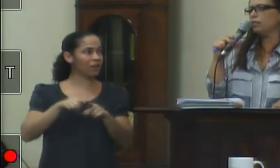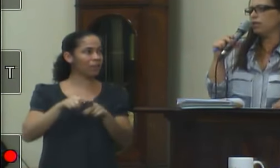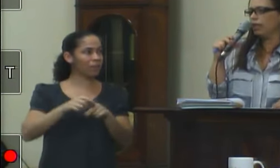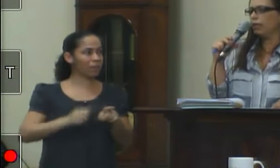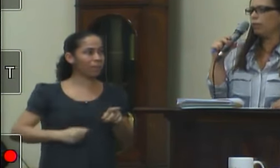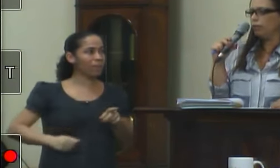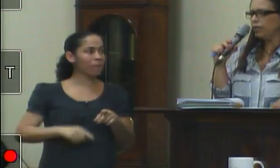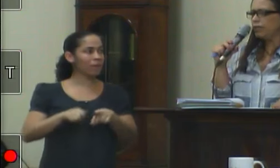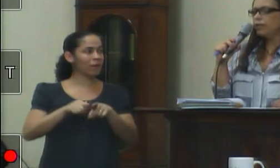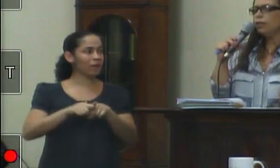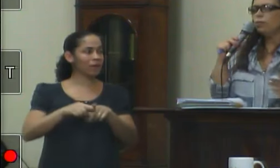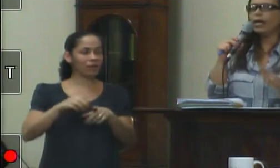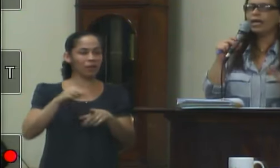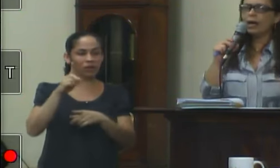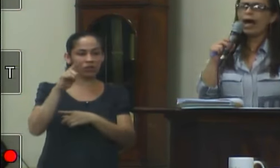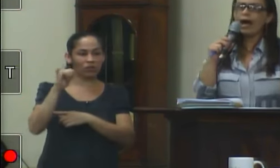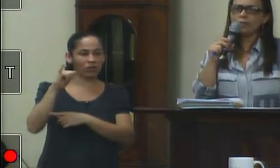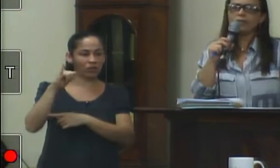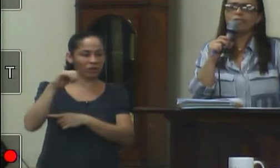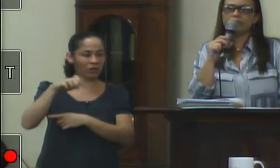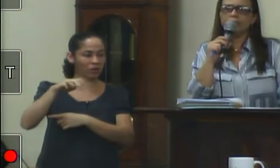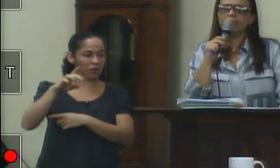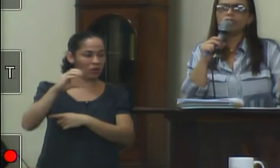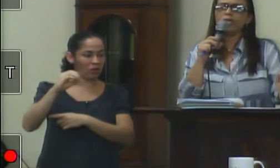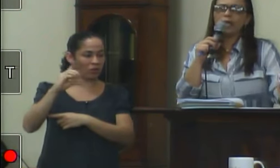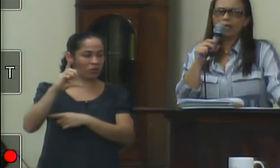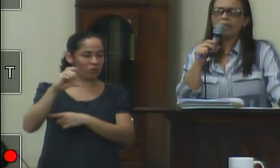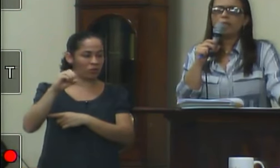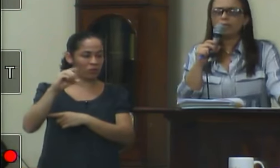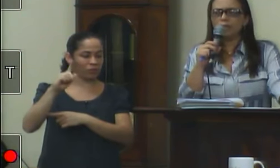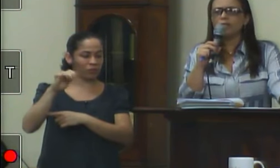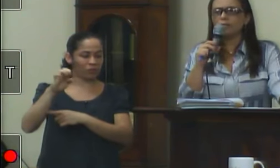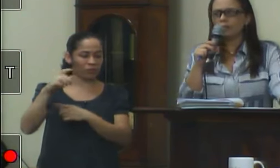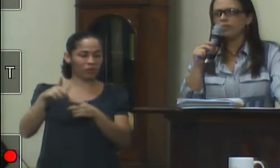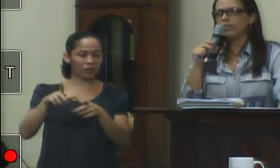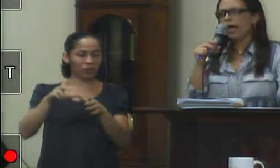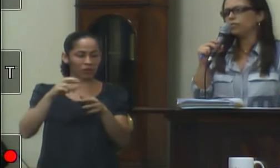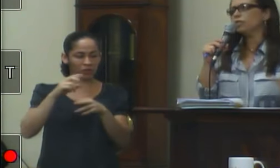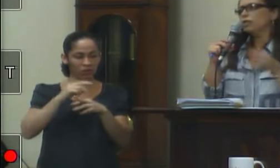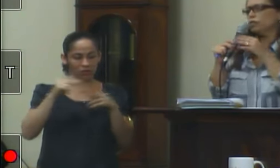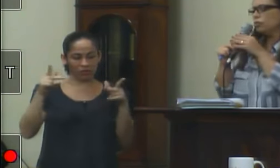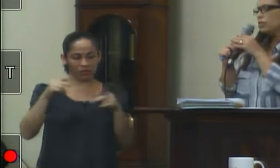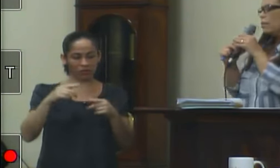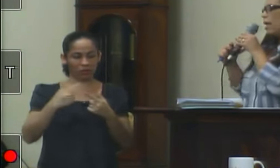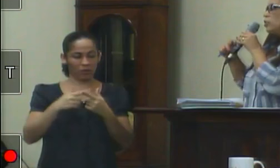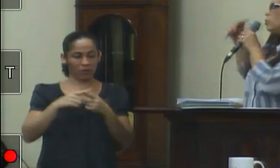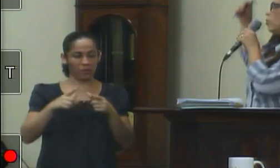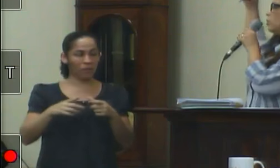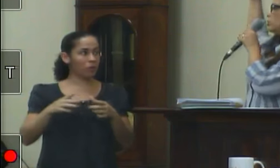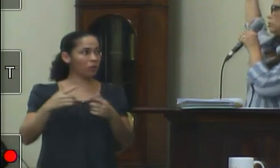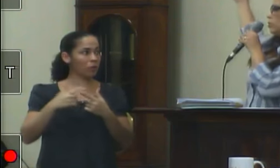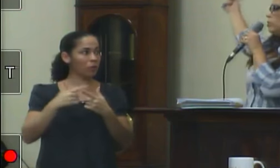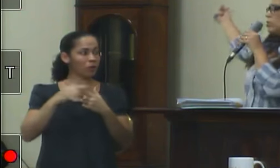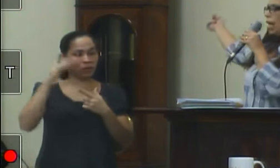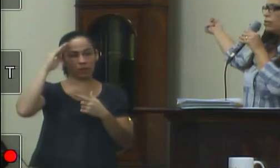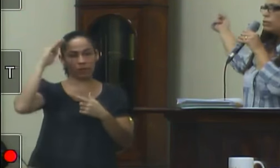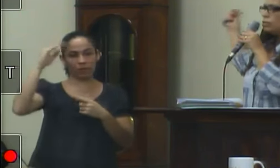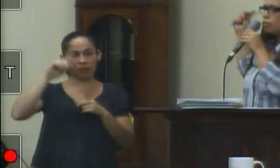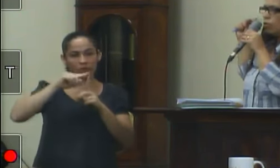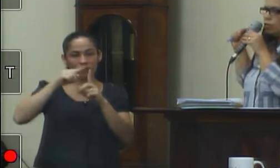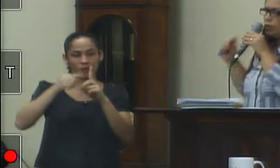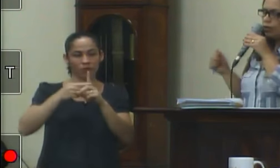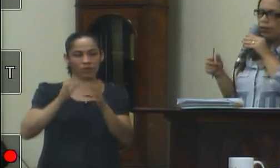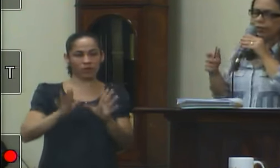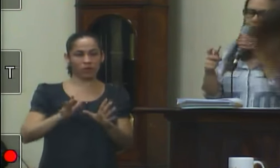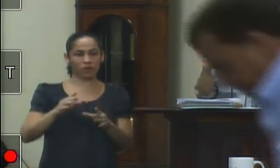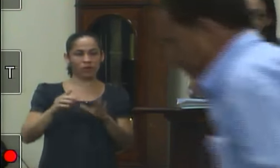uma demanda reprimida, porém a gestante é sempre a nossa prioridade, justamente por conta de todos os dados que os